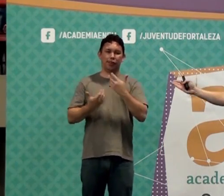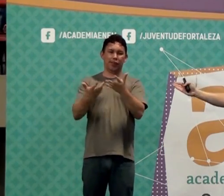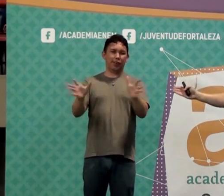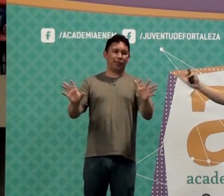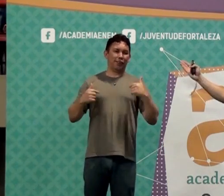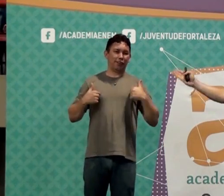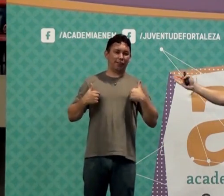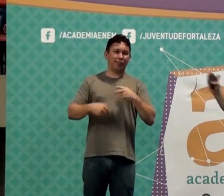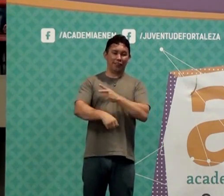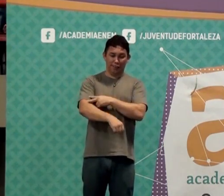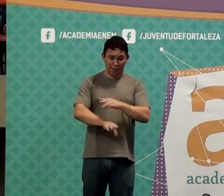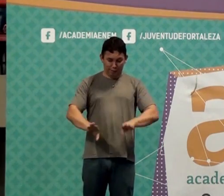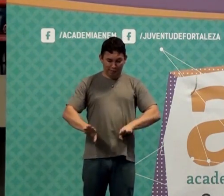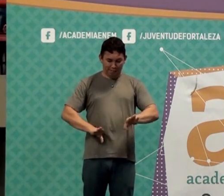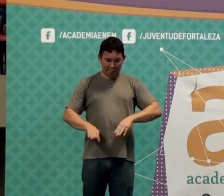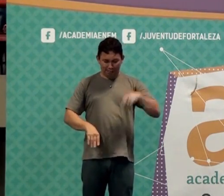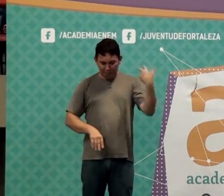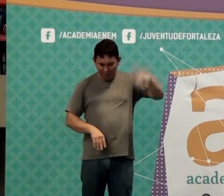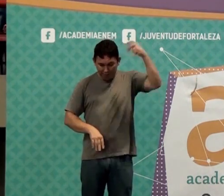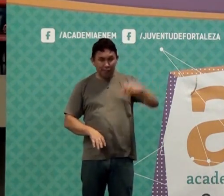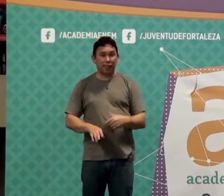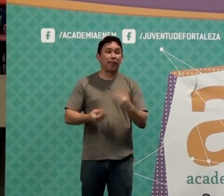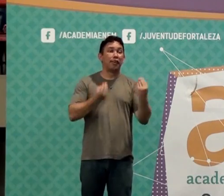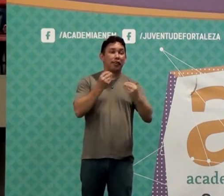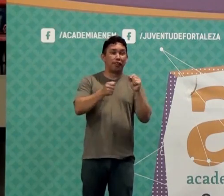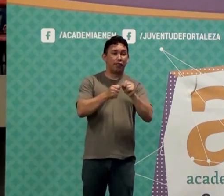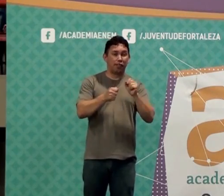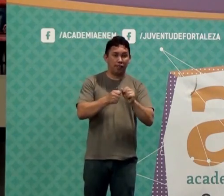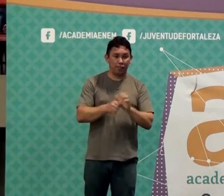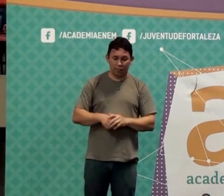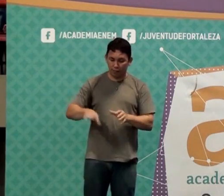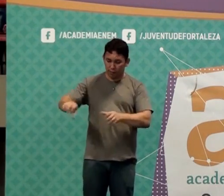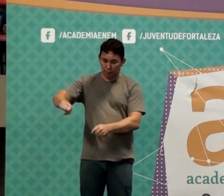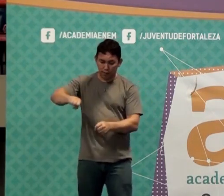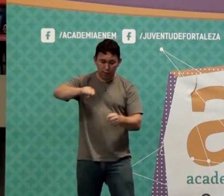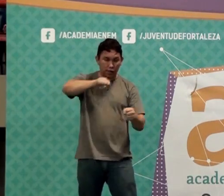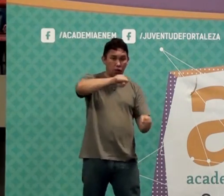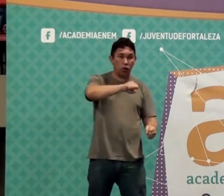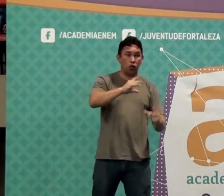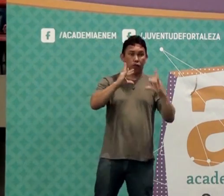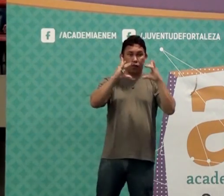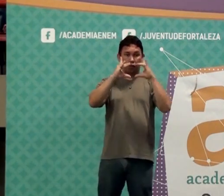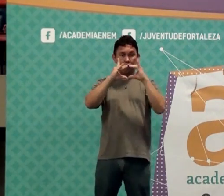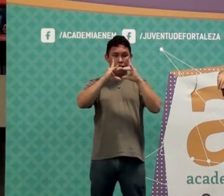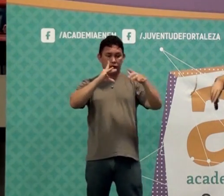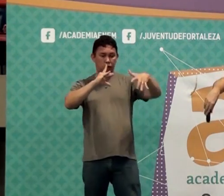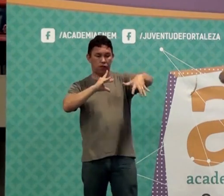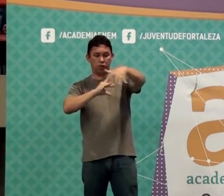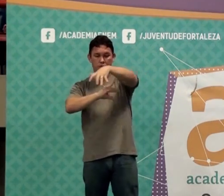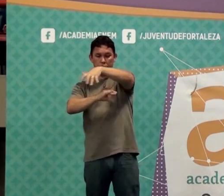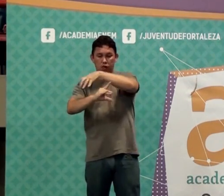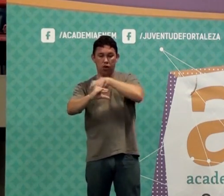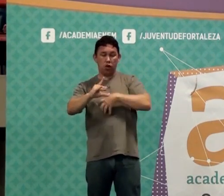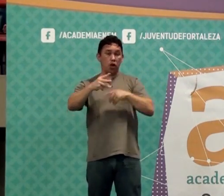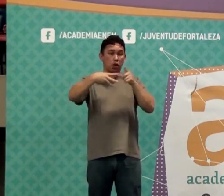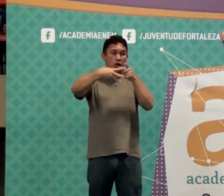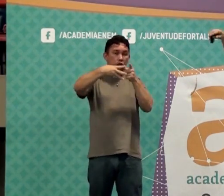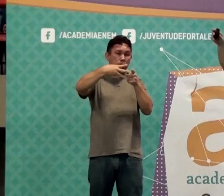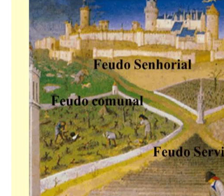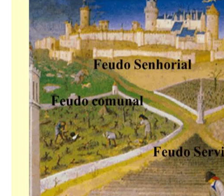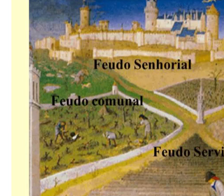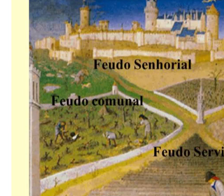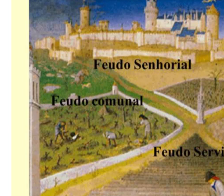hereditário. Ele, o filho do Gabriel, tem que passar pela mesma cerimônia. Sempre na presença de alguém da